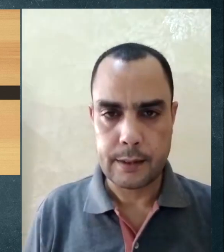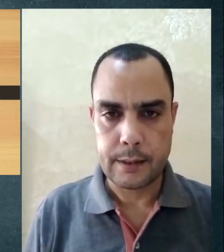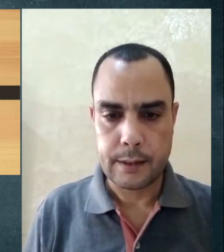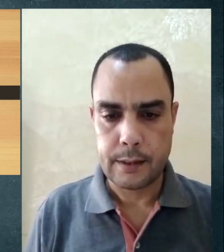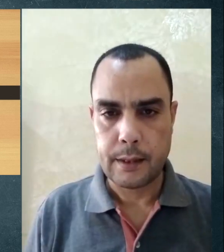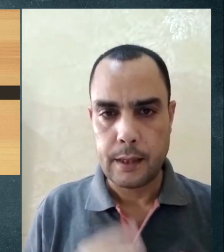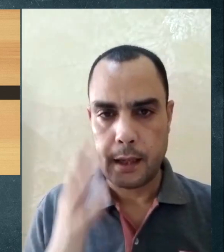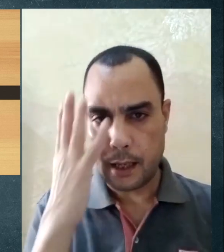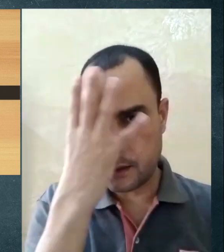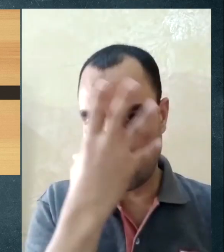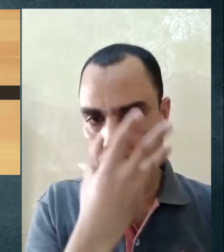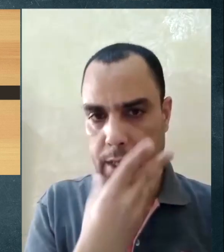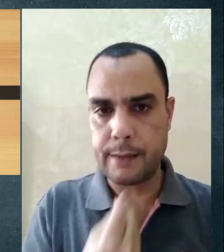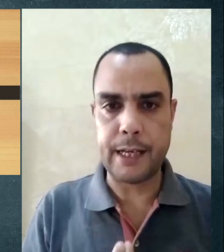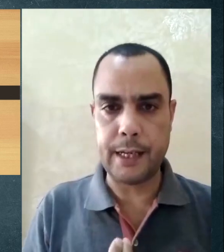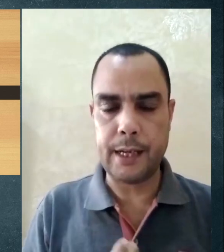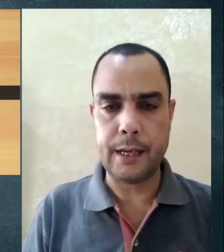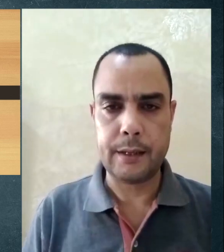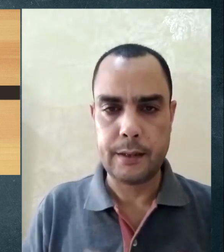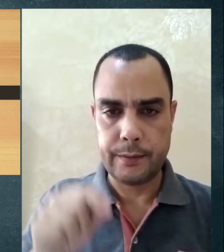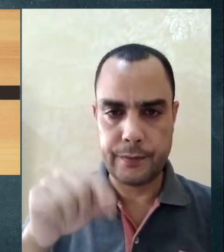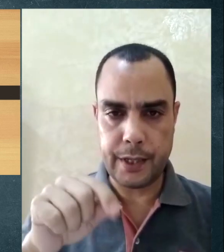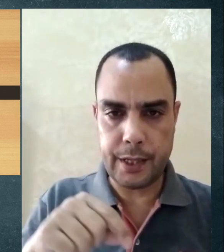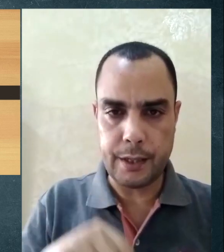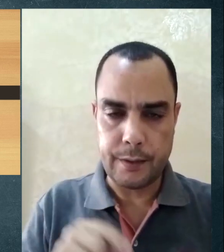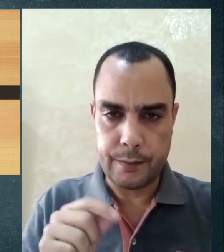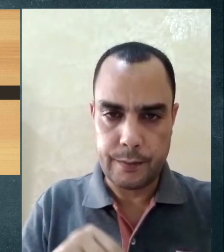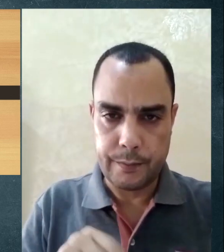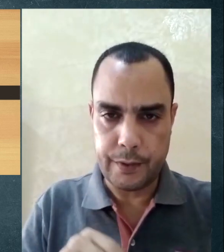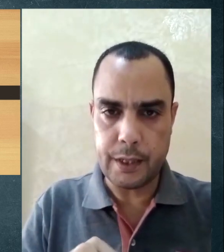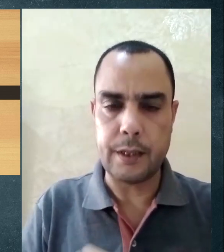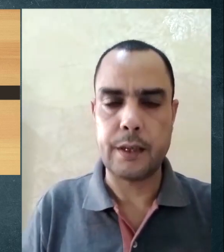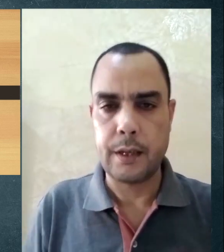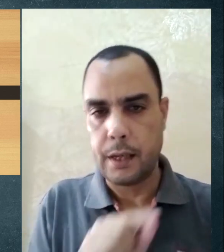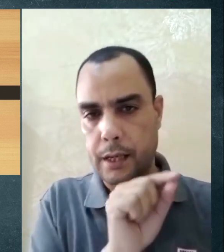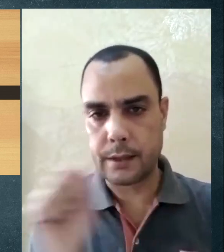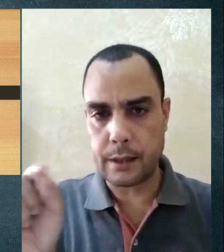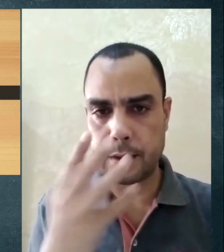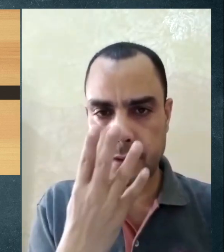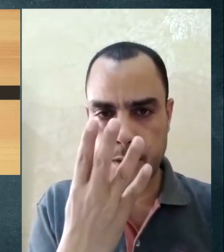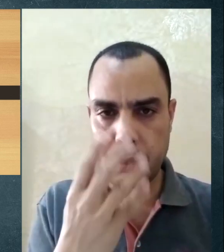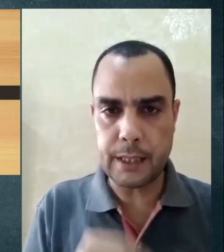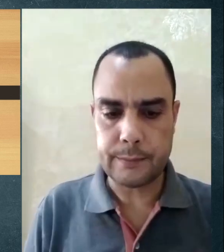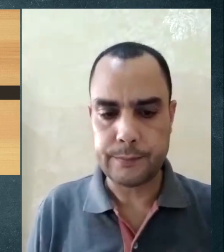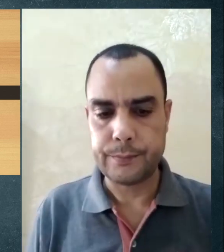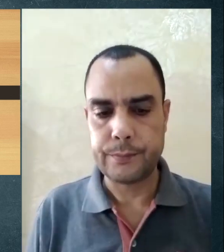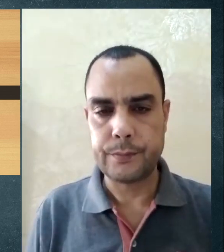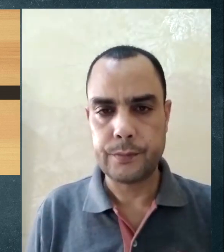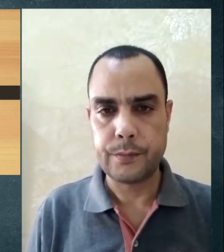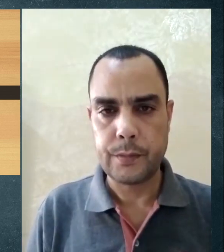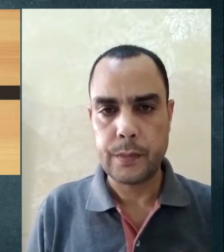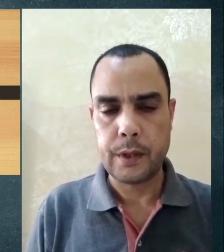الثالث: الصورة الجمالية في السطر الرابع